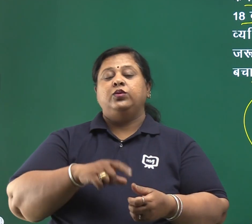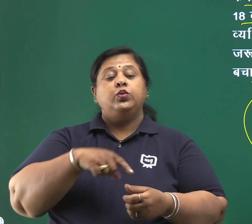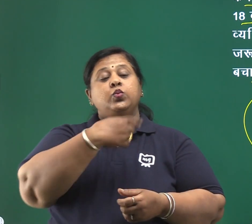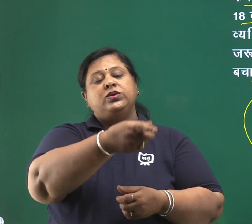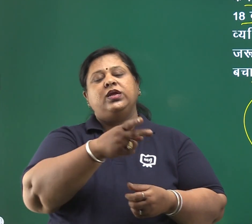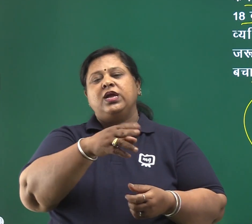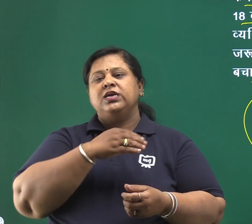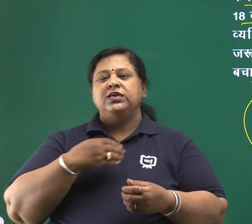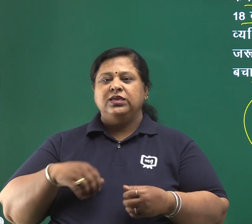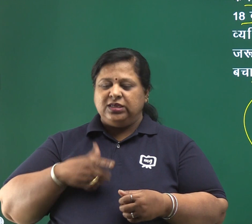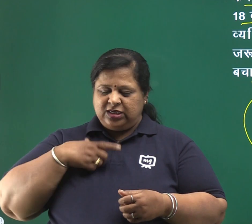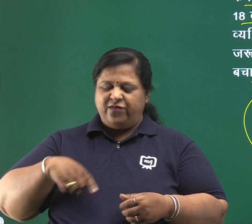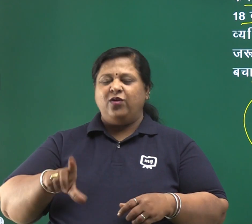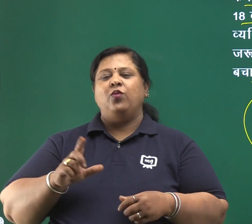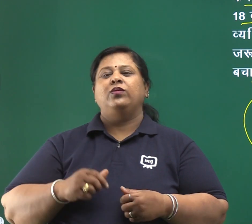दूसरे के जीवन को